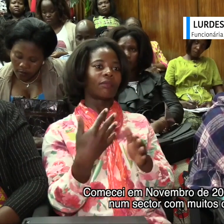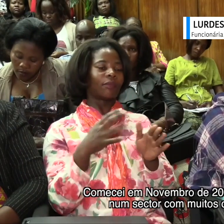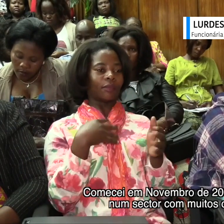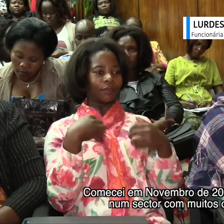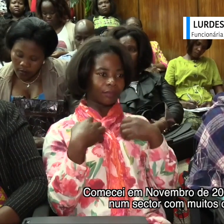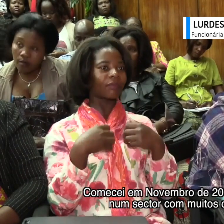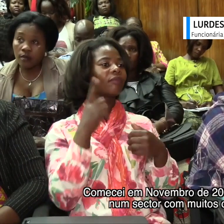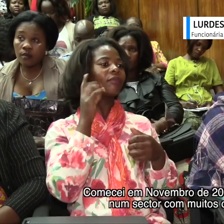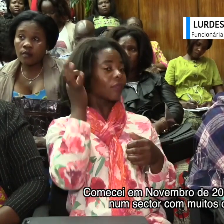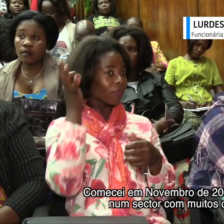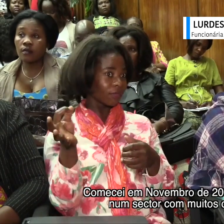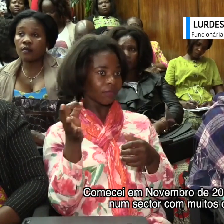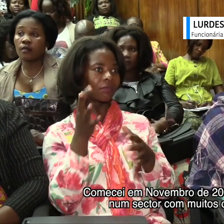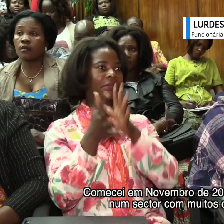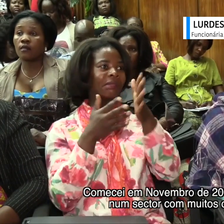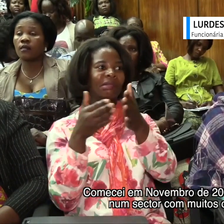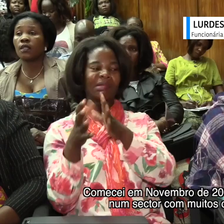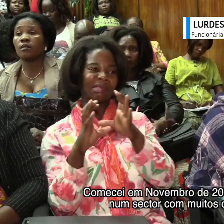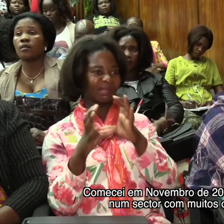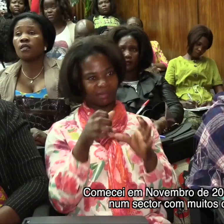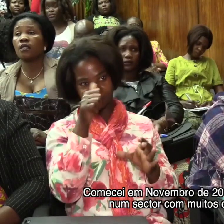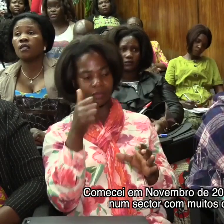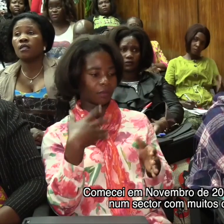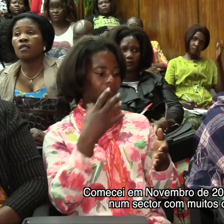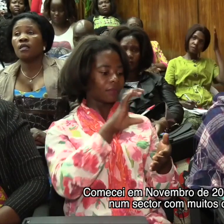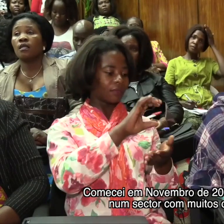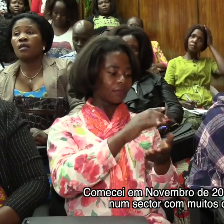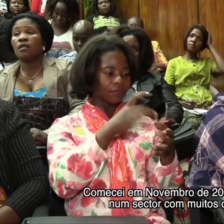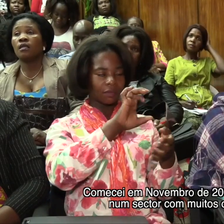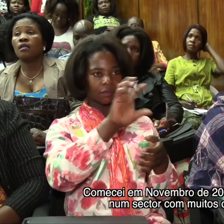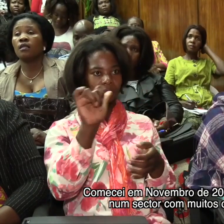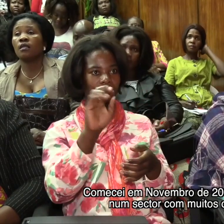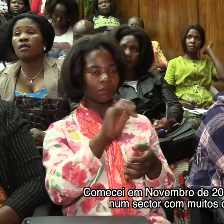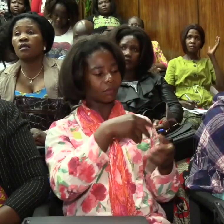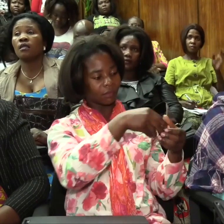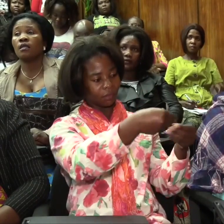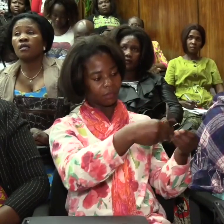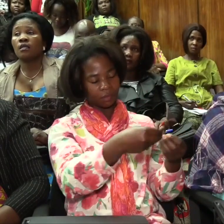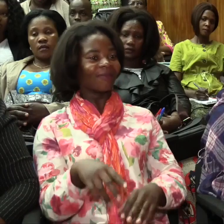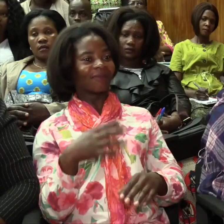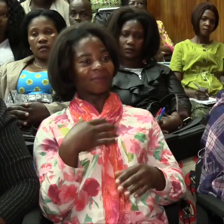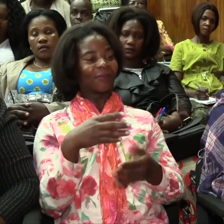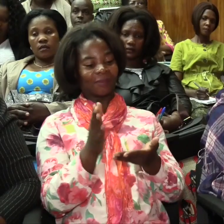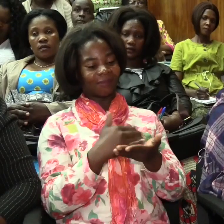a trabalhar no setor com muitas pessoas ouvintes.